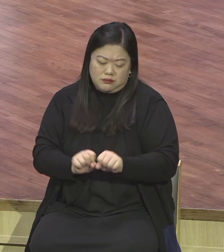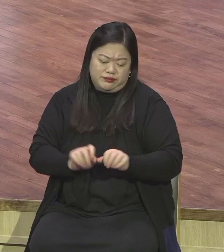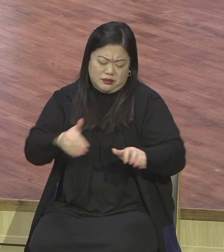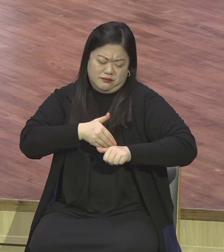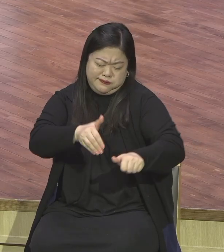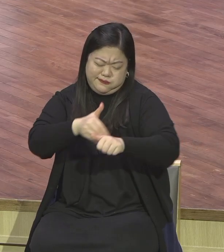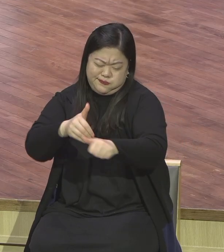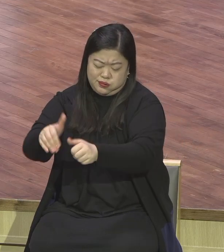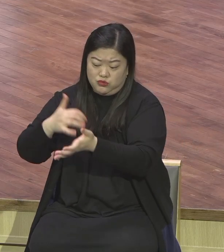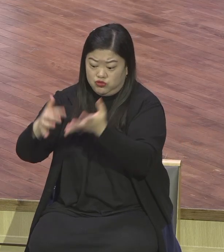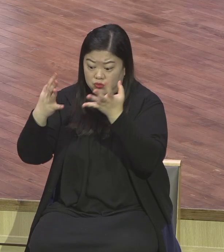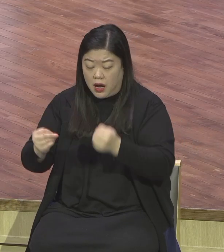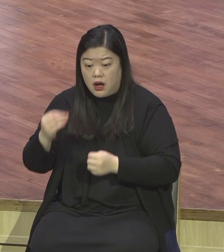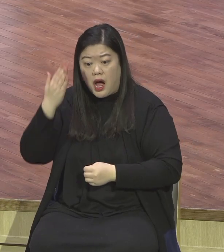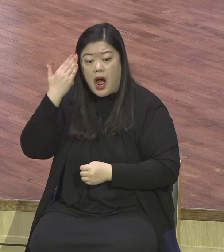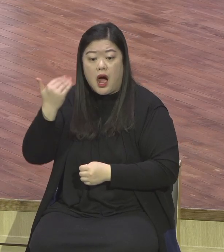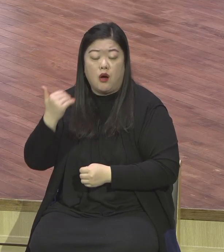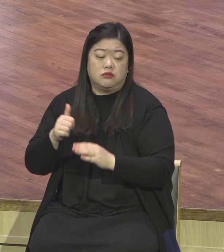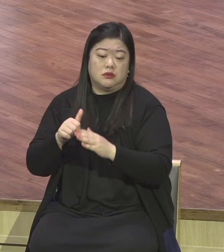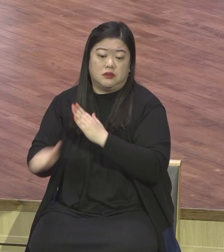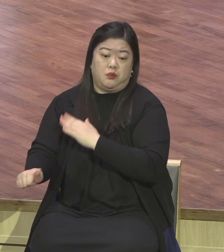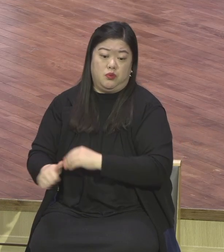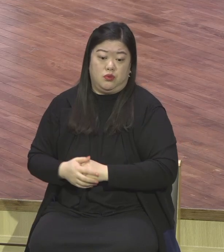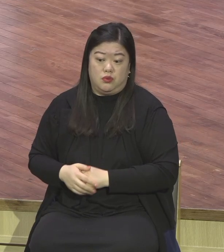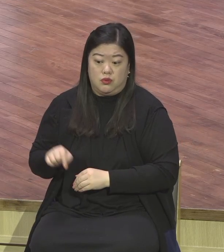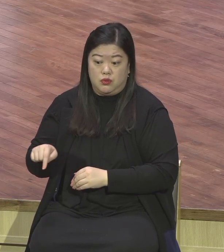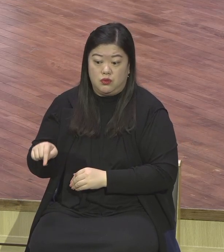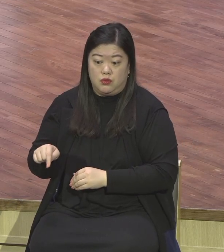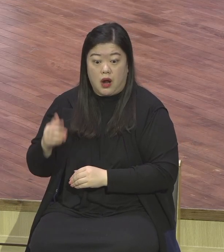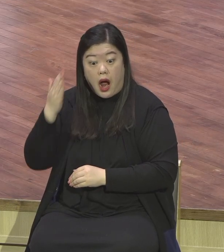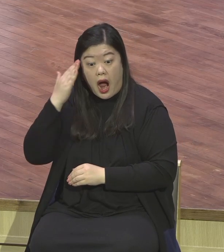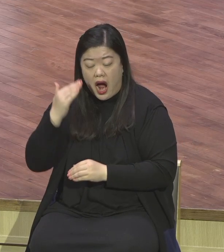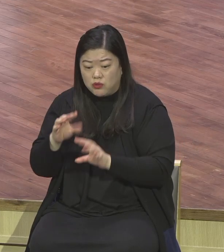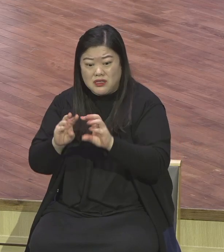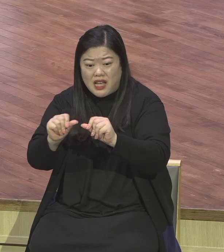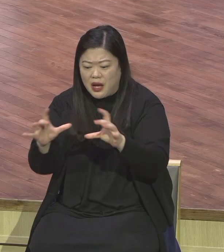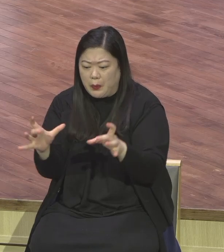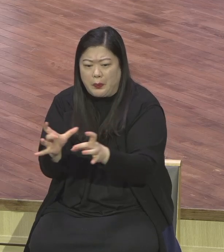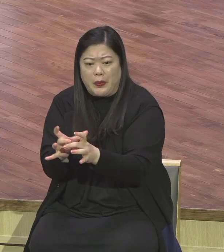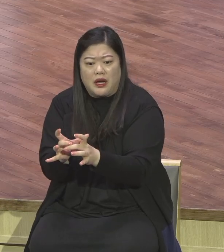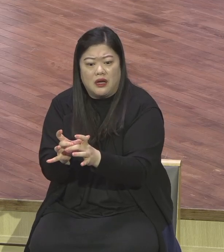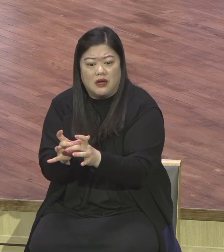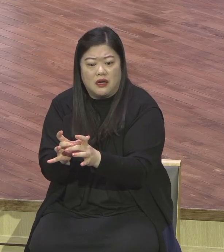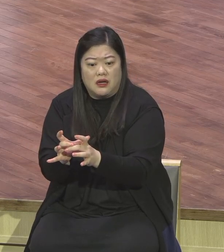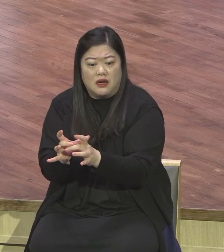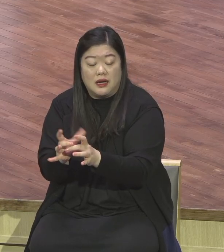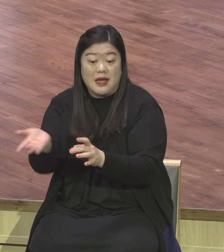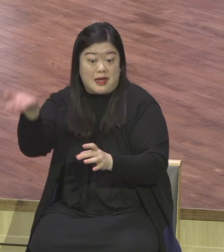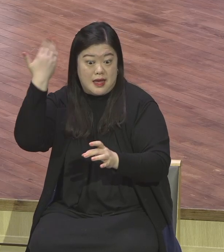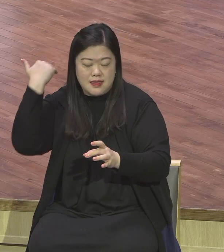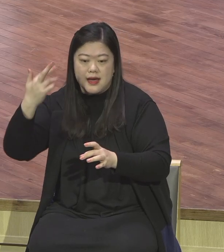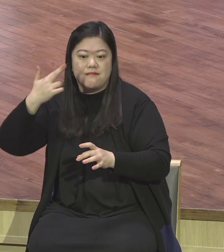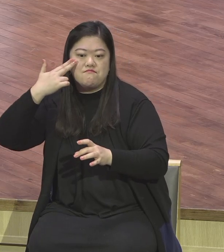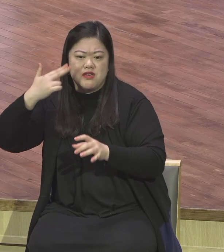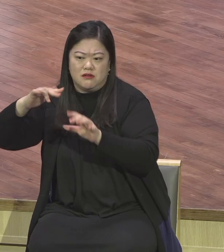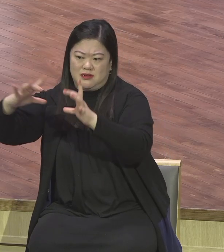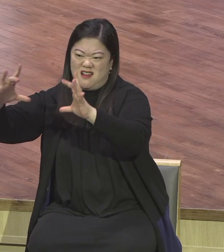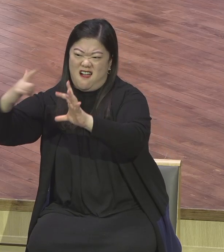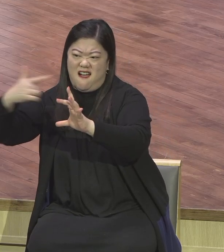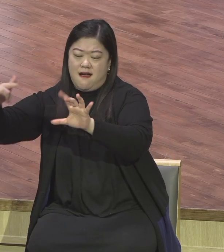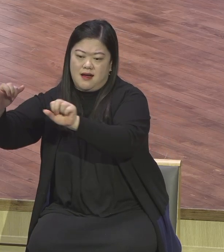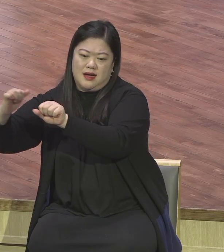있으십니까 이 조그만 땅덩어리에 지금 미국 다 철수하고 있습니다 영국 다 철수했어요